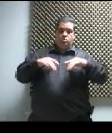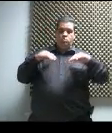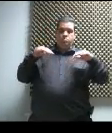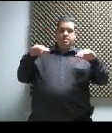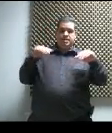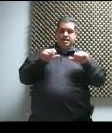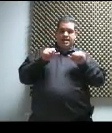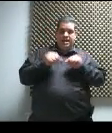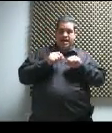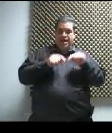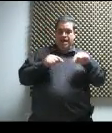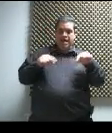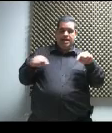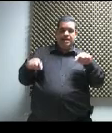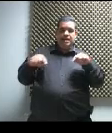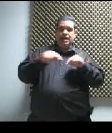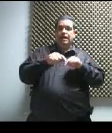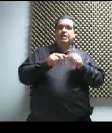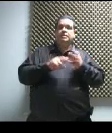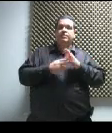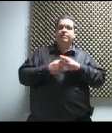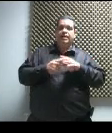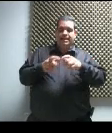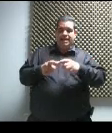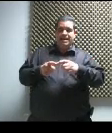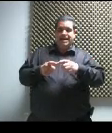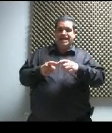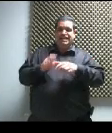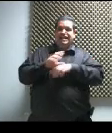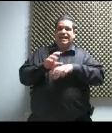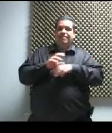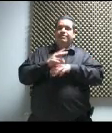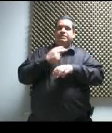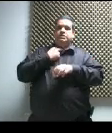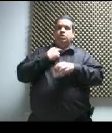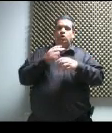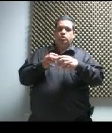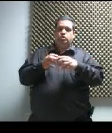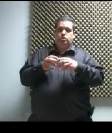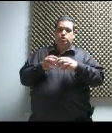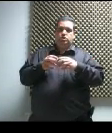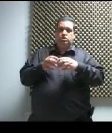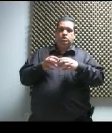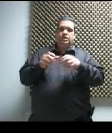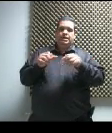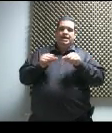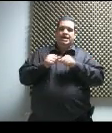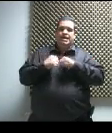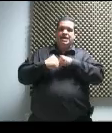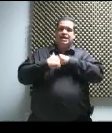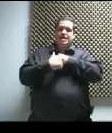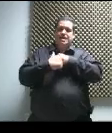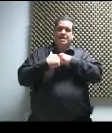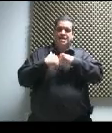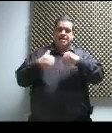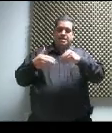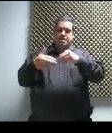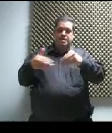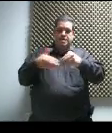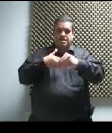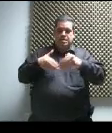frontera, porque lo que significa es que la placa del Caribe es bastante rígida, donde la deformación está ocurriendo en la zona fronteriza.